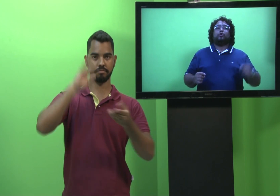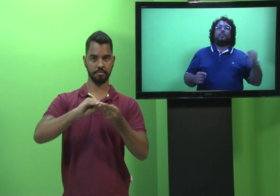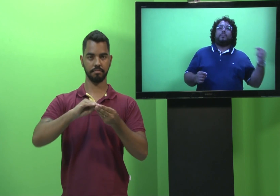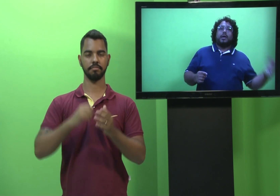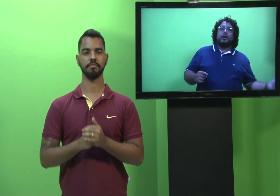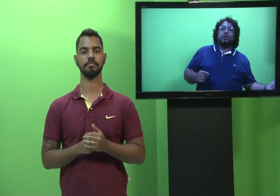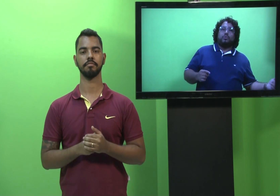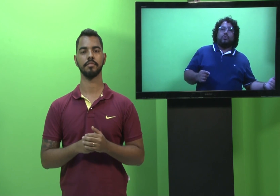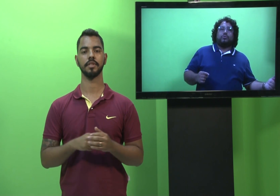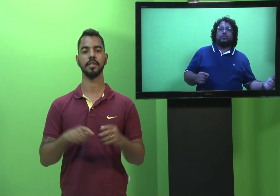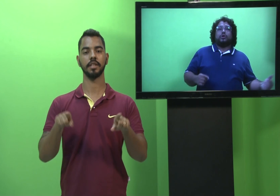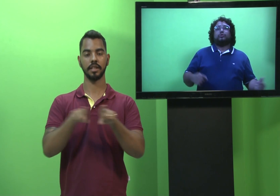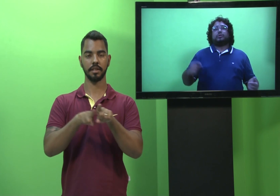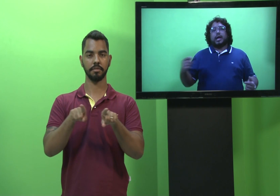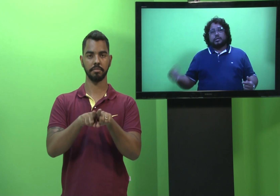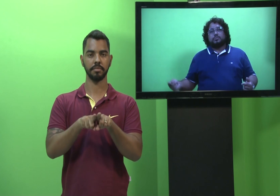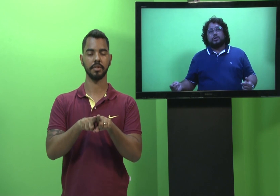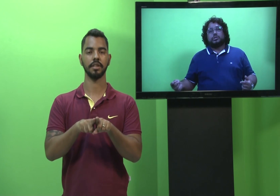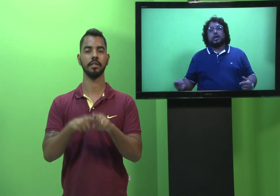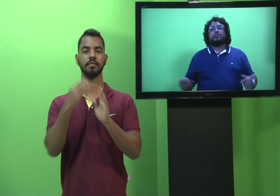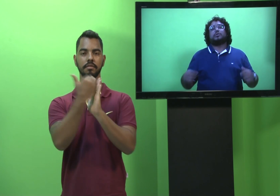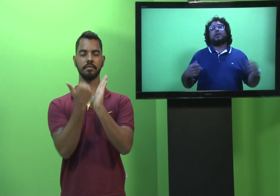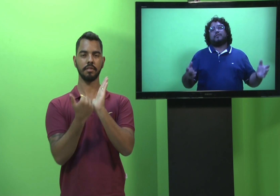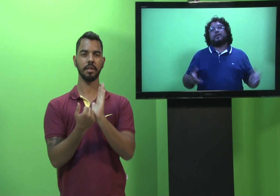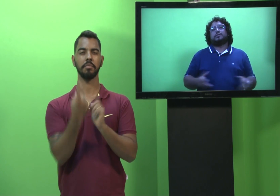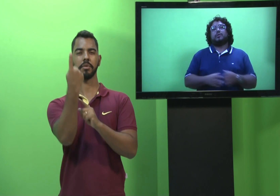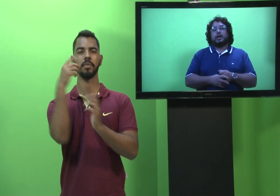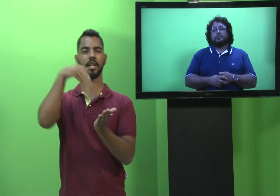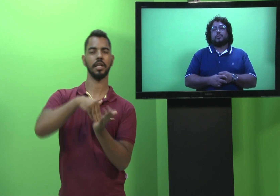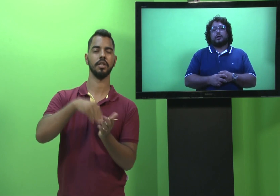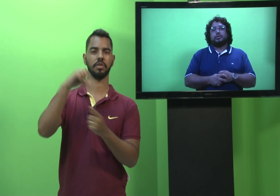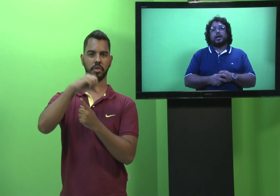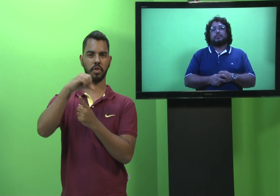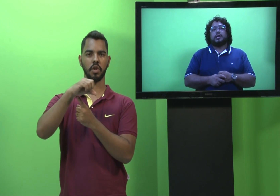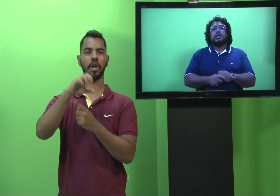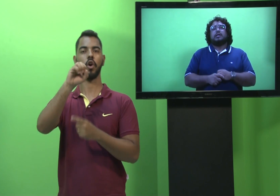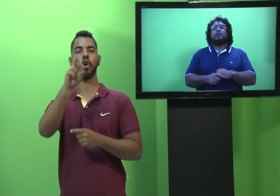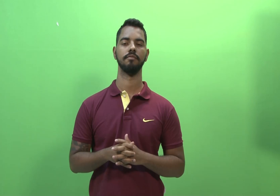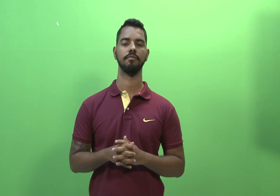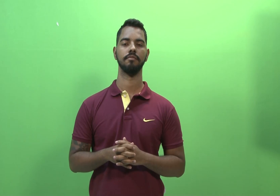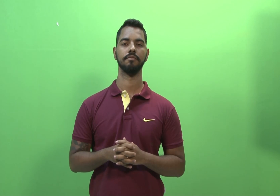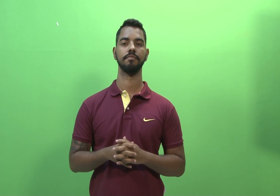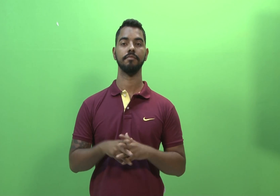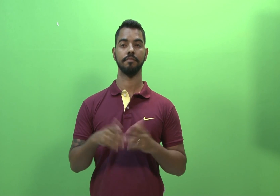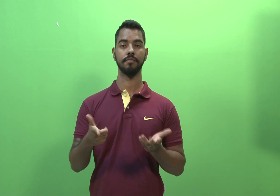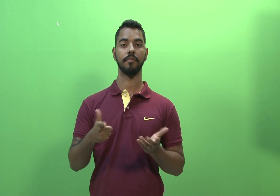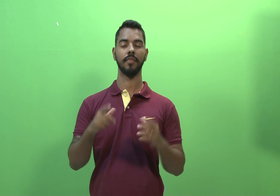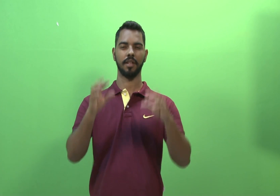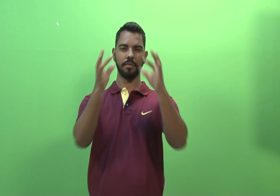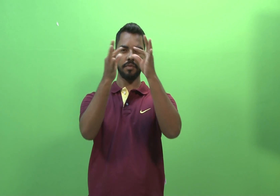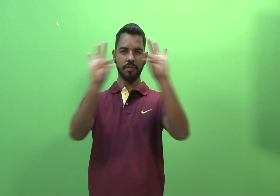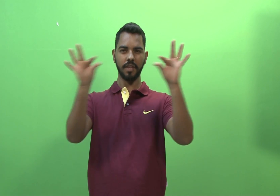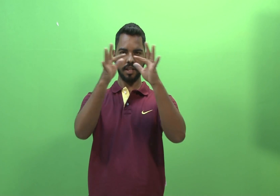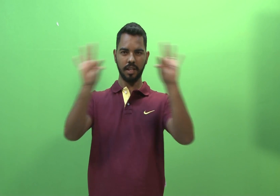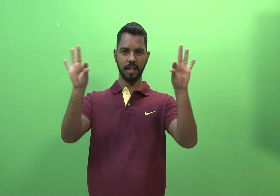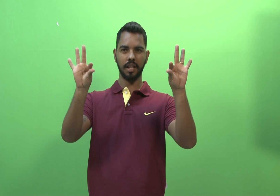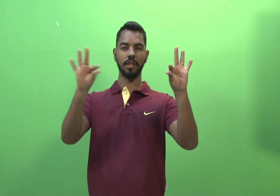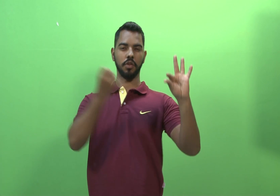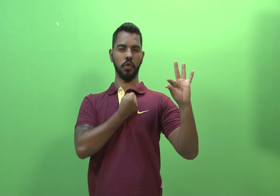do primeiro ao nono. Do 10º em diante são grafados em algarismos cardinais. Não se deve iniciar uma frase com algarismo,